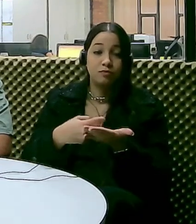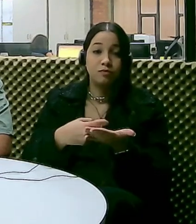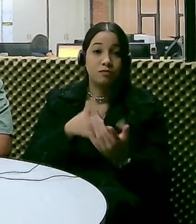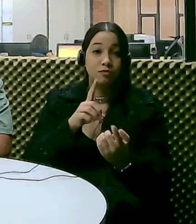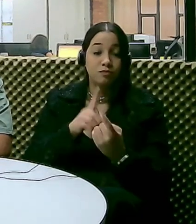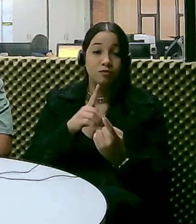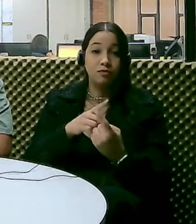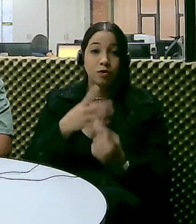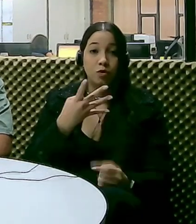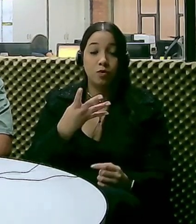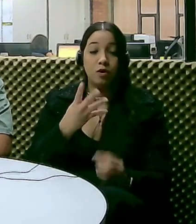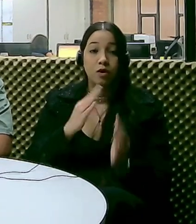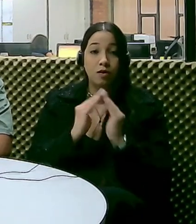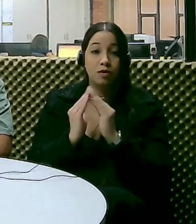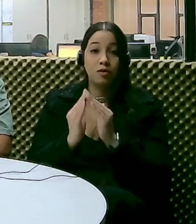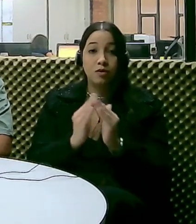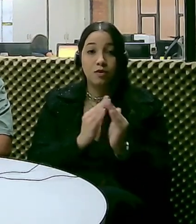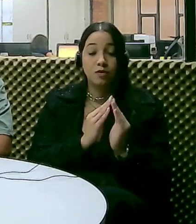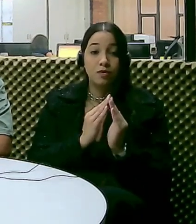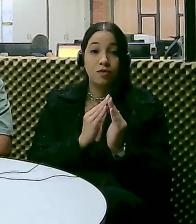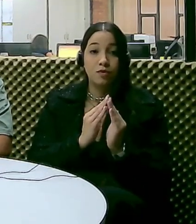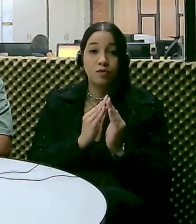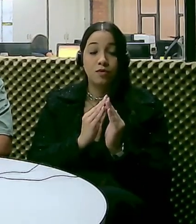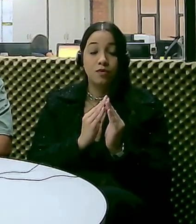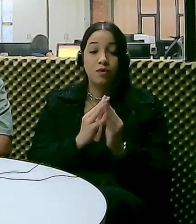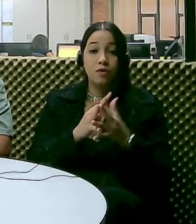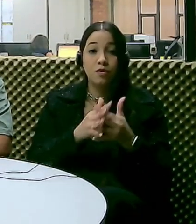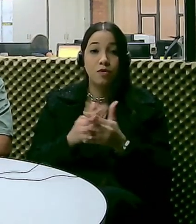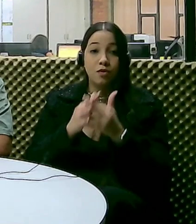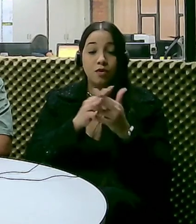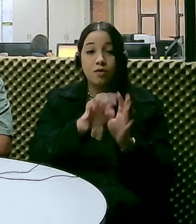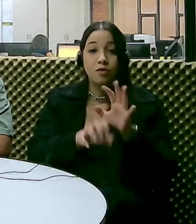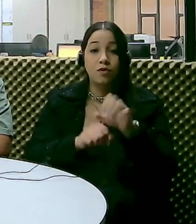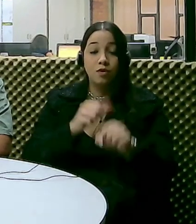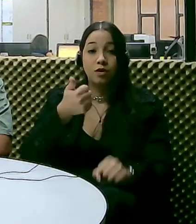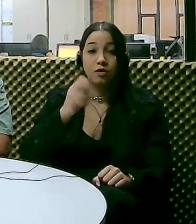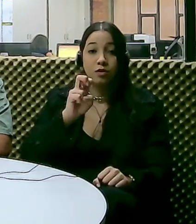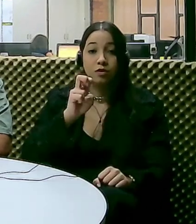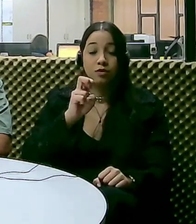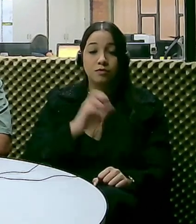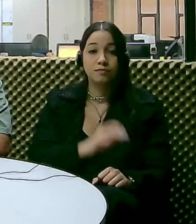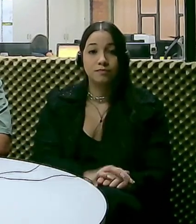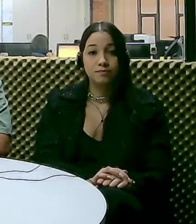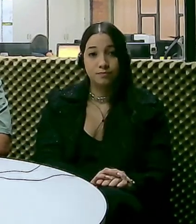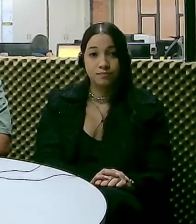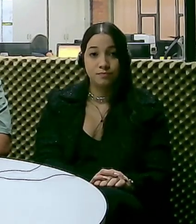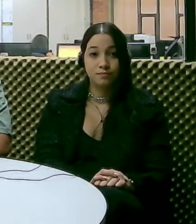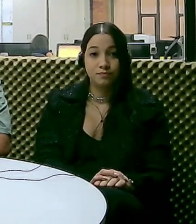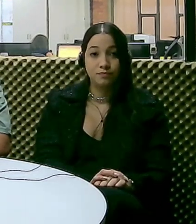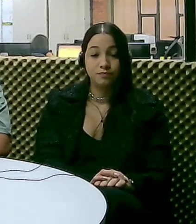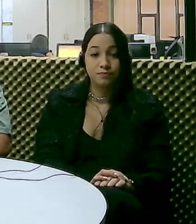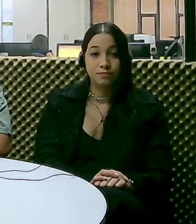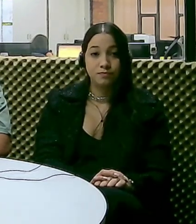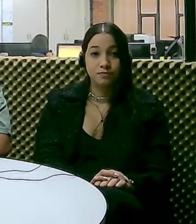atende 4 bairros, enquanto o catatreco atende 15 bairros.